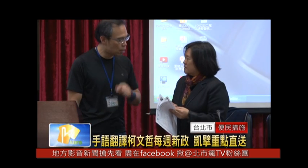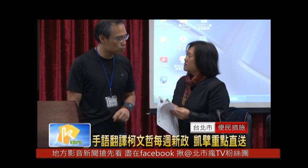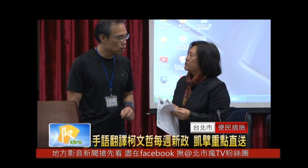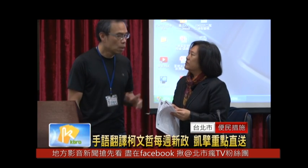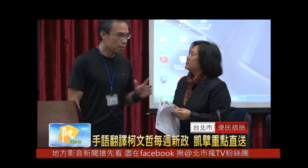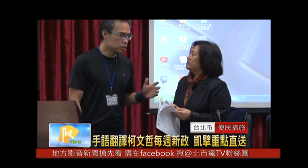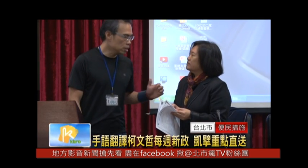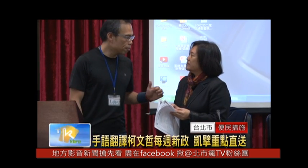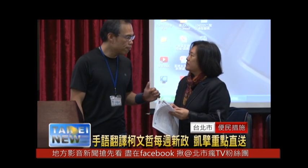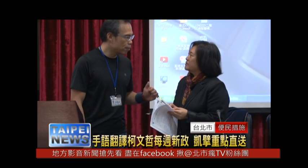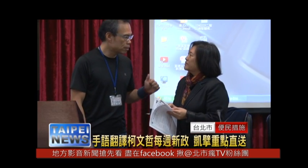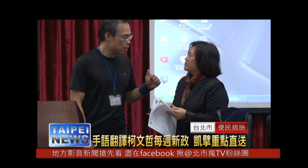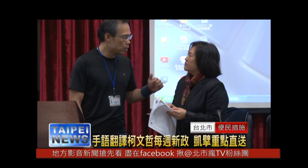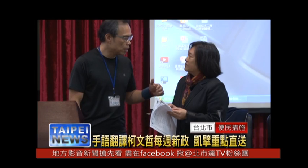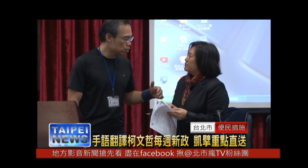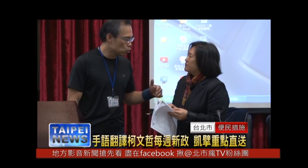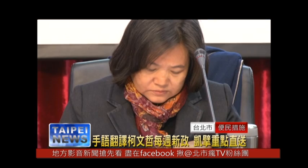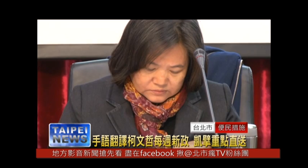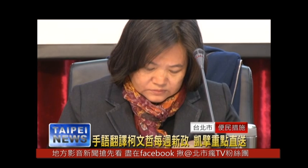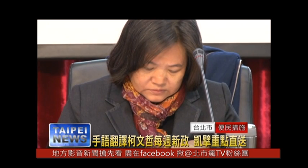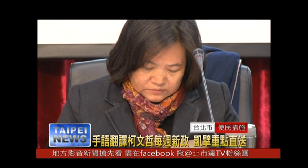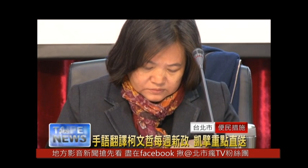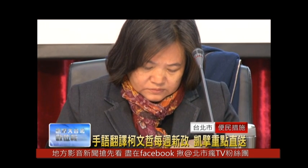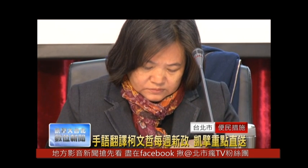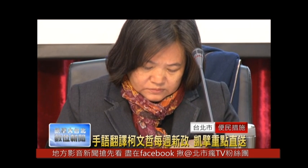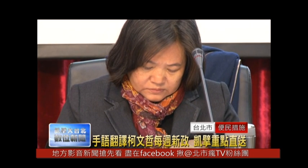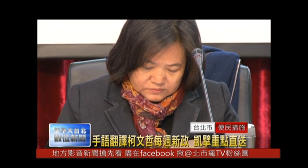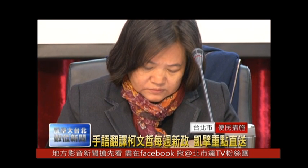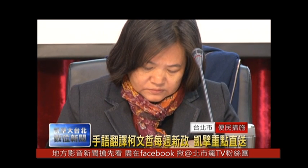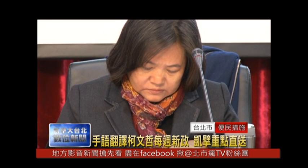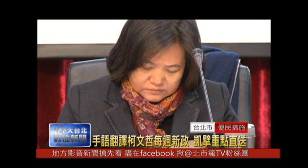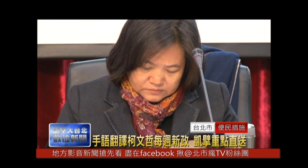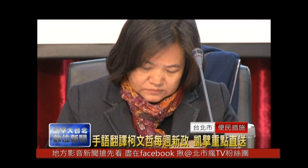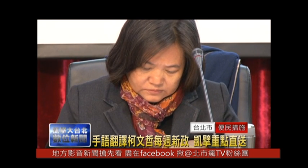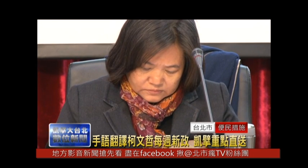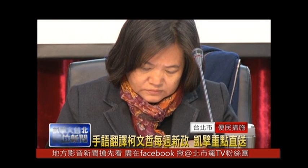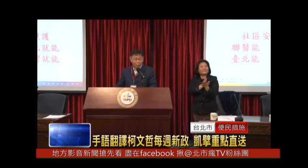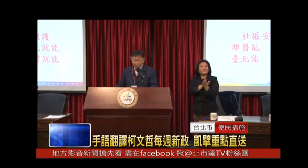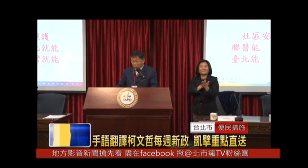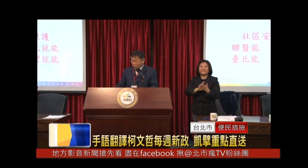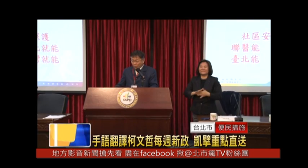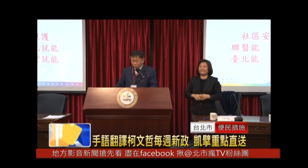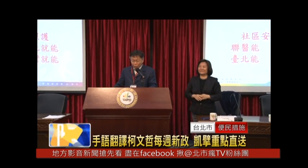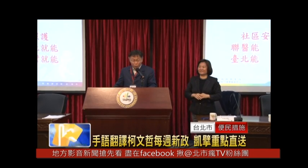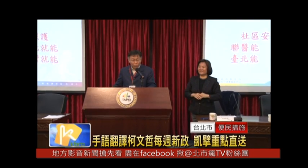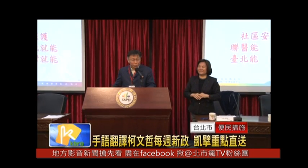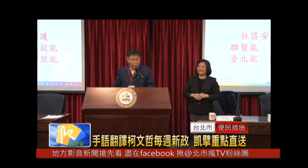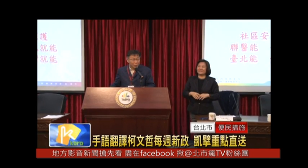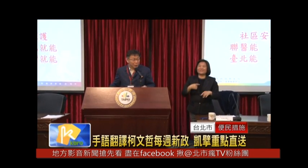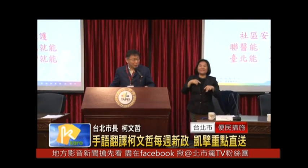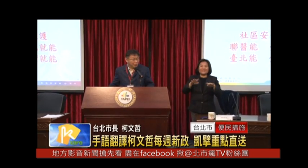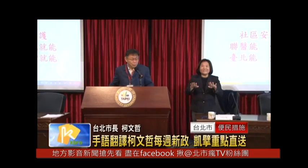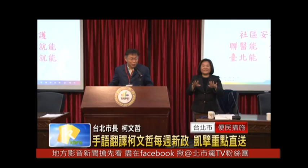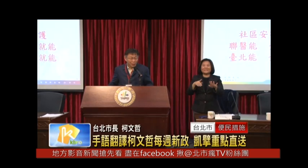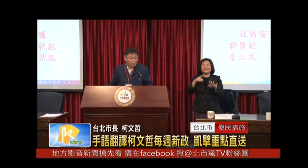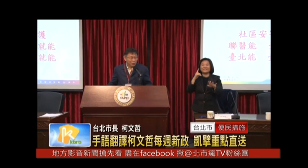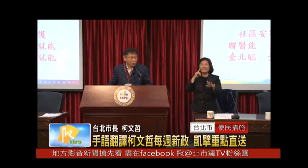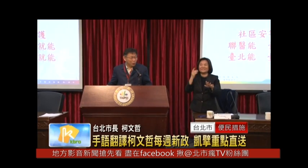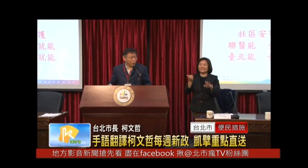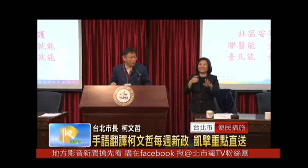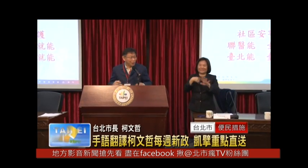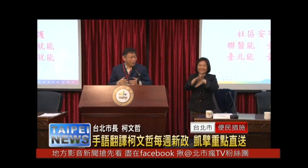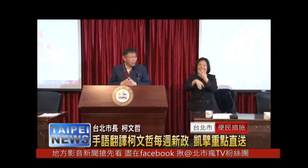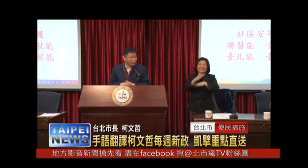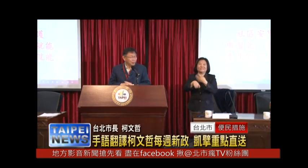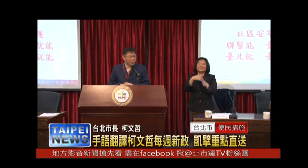起，他多了一项新任务，就是要在北市府每周市政会议后的记者会上，提供手语即时翻译服务。 谢谢这位